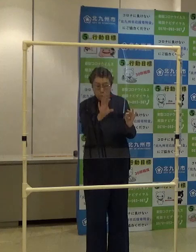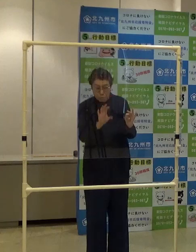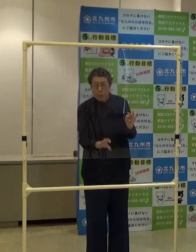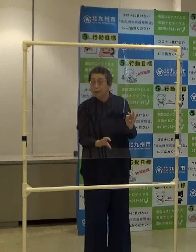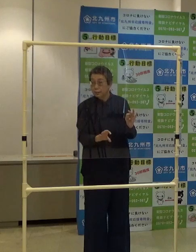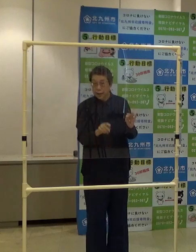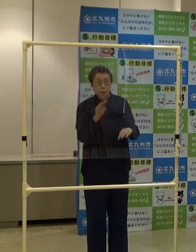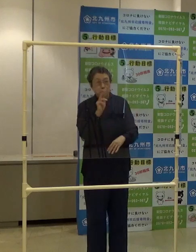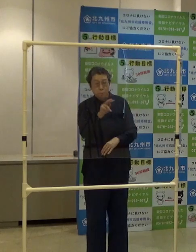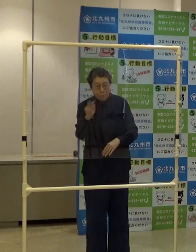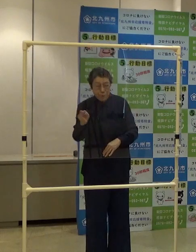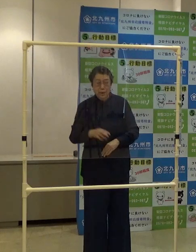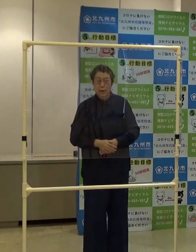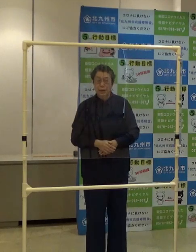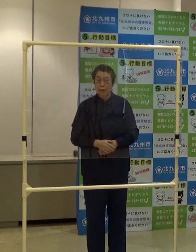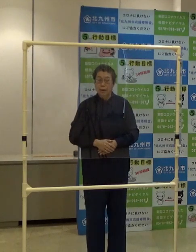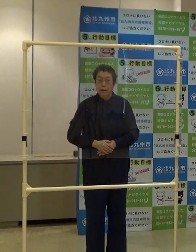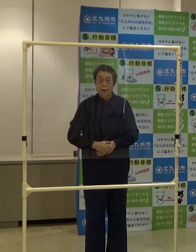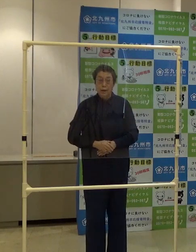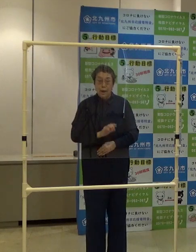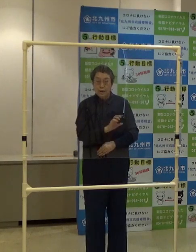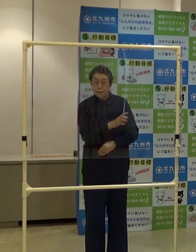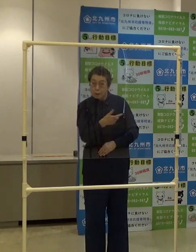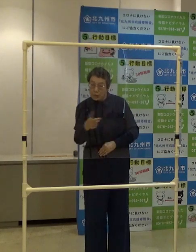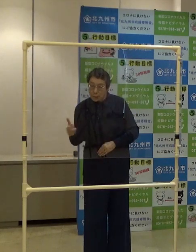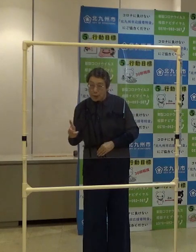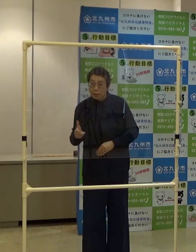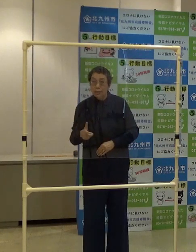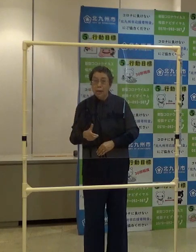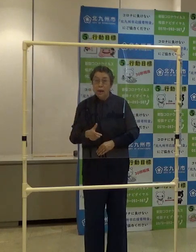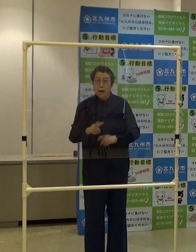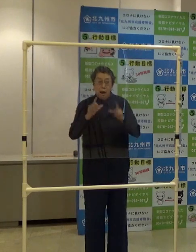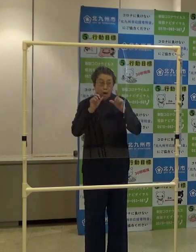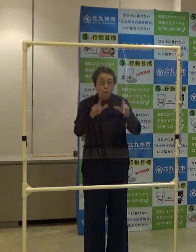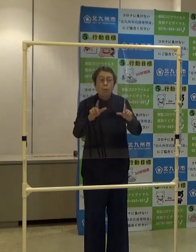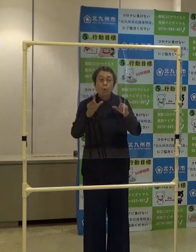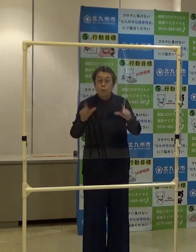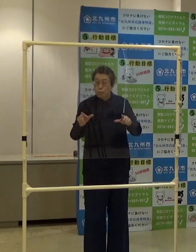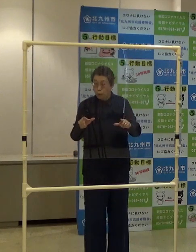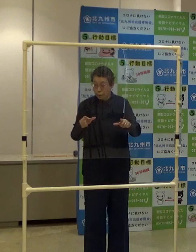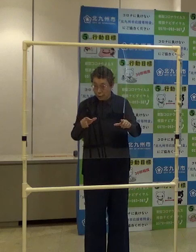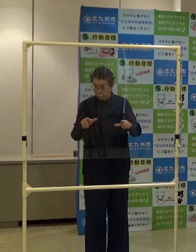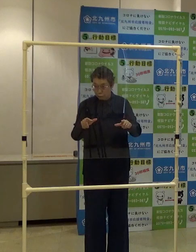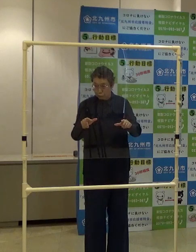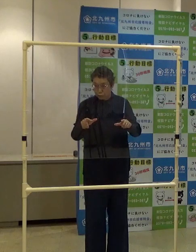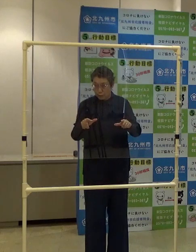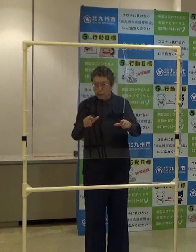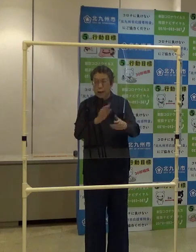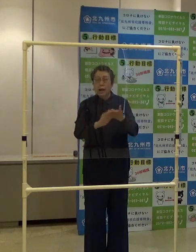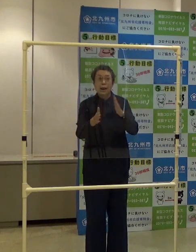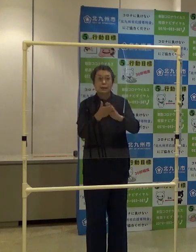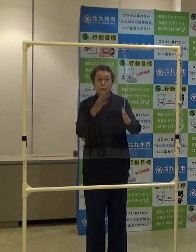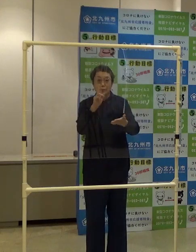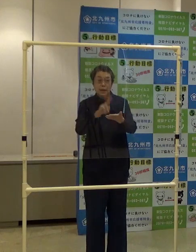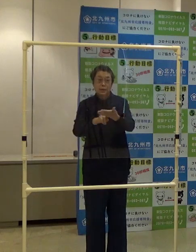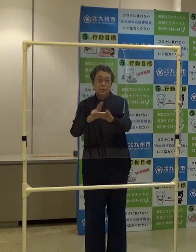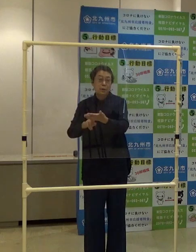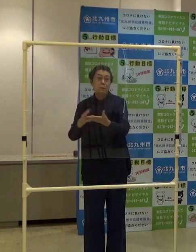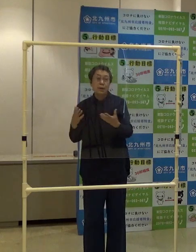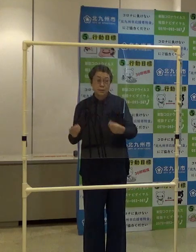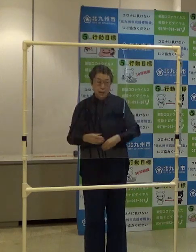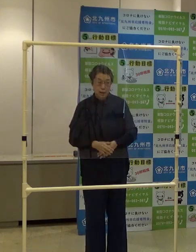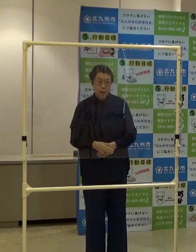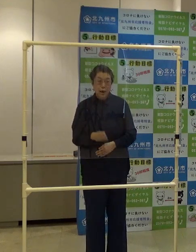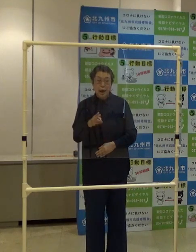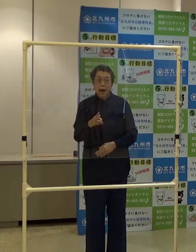さまざまな警報を発令するというふうにまず改めたところでありますが、ハザード